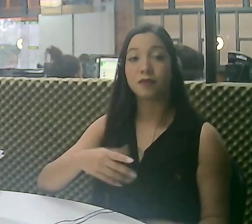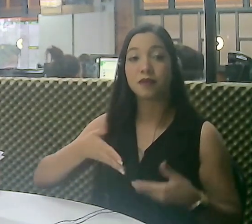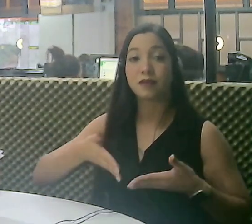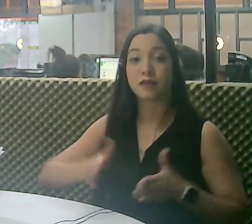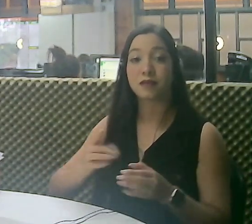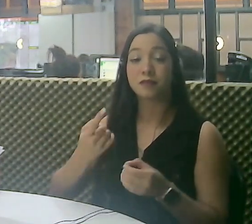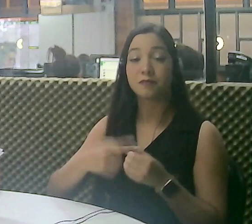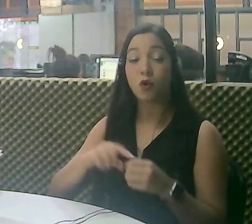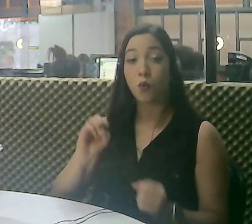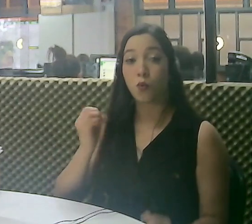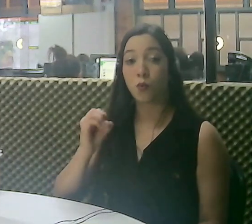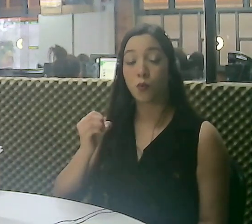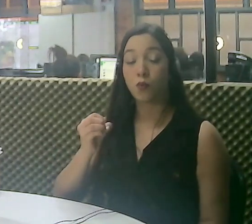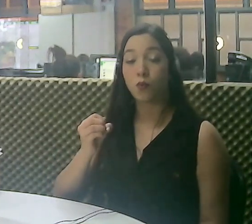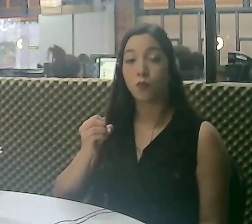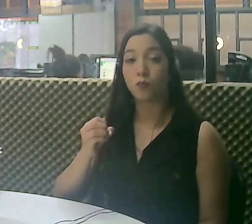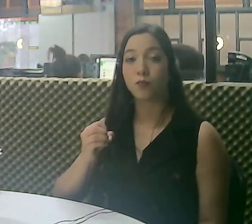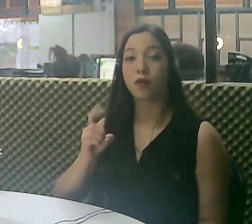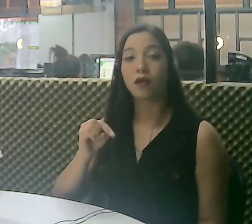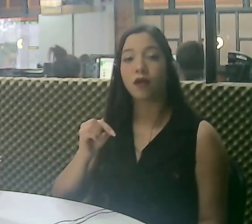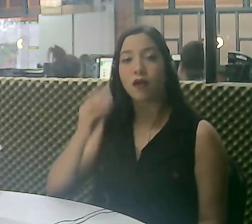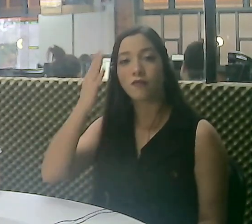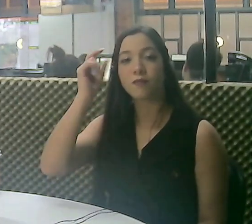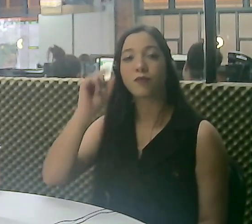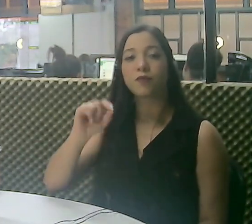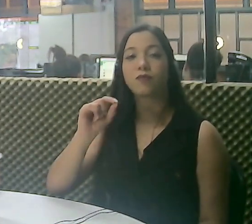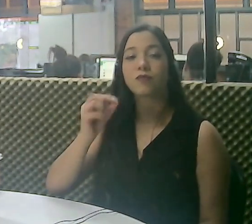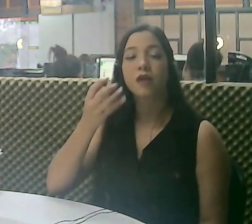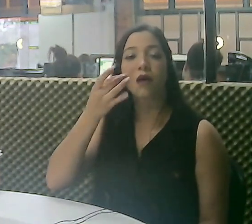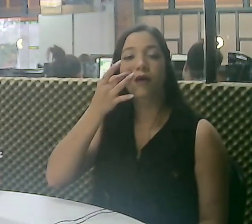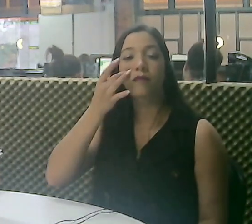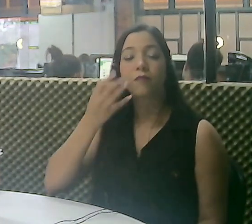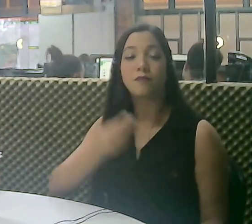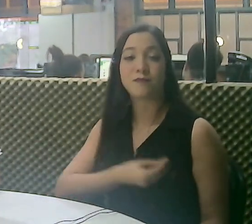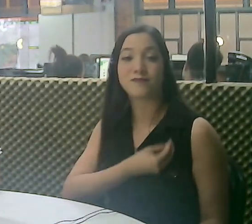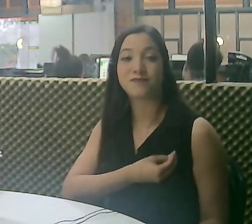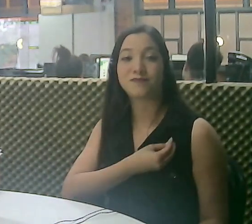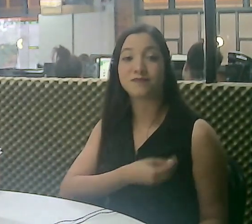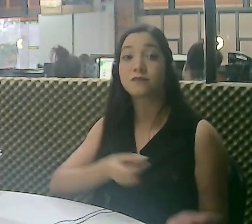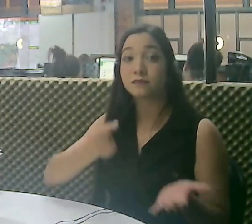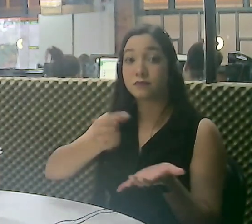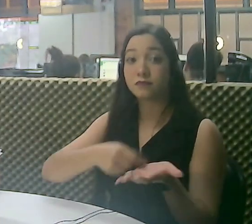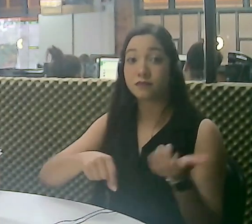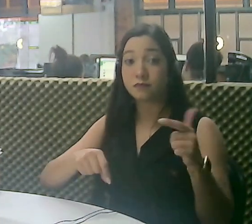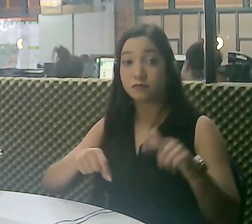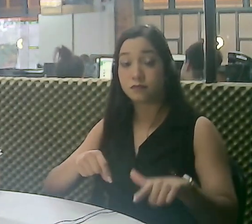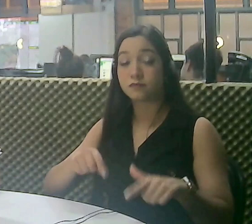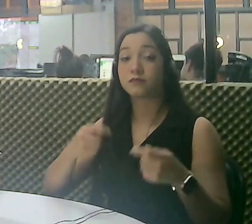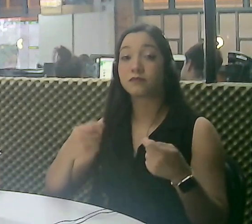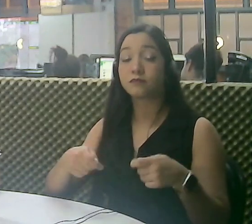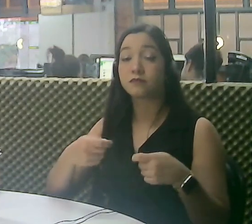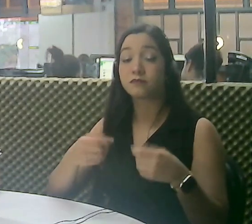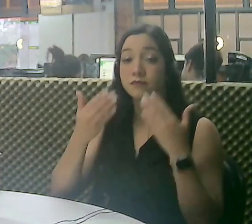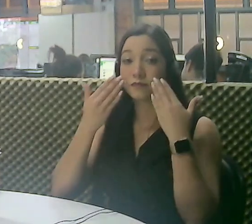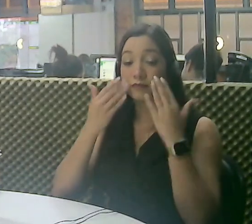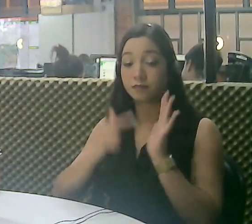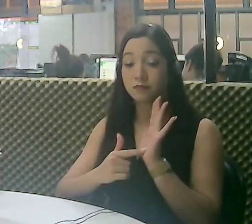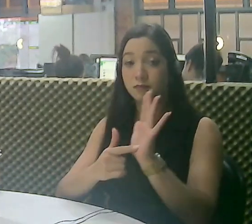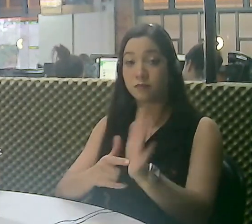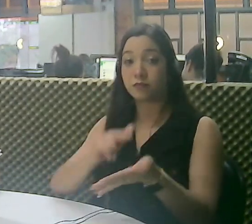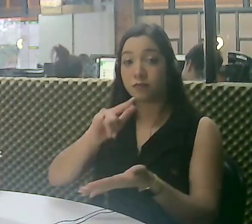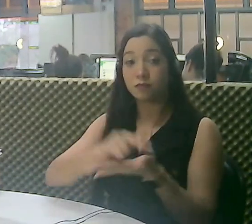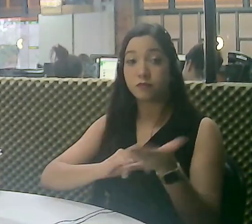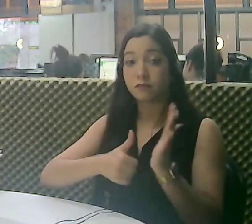em outubro. O procedimento é popularmente conhecido como prova de vida. Para se recadastrar, deve-se apresentar documento